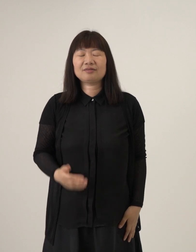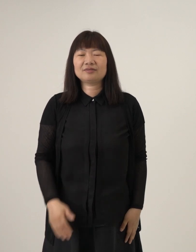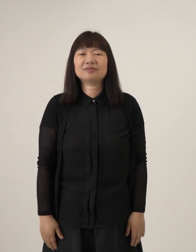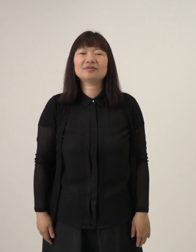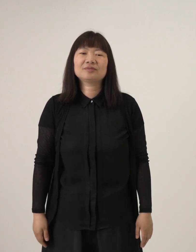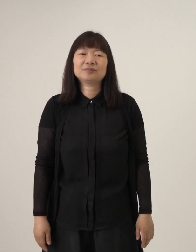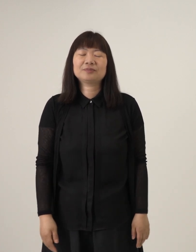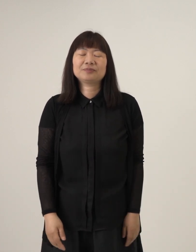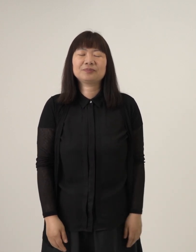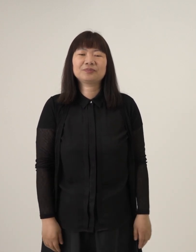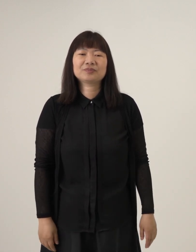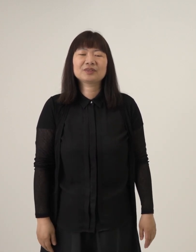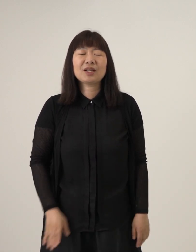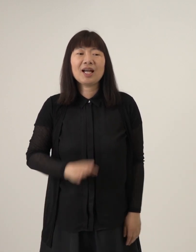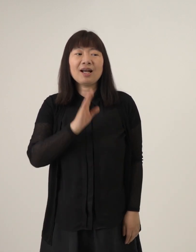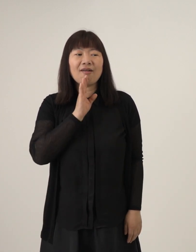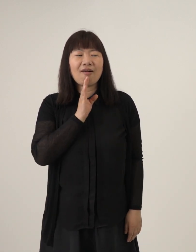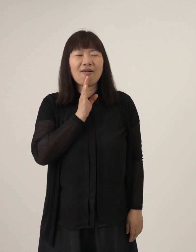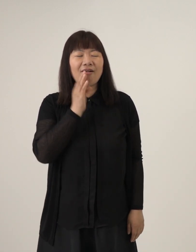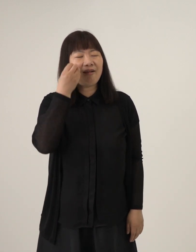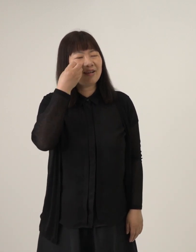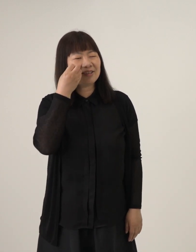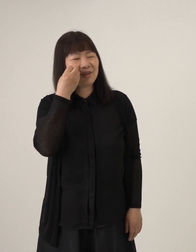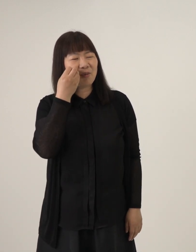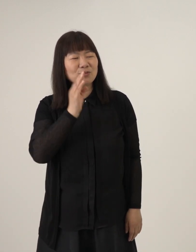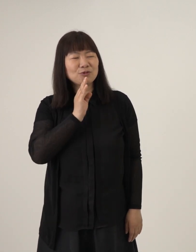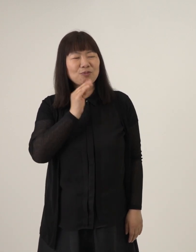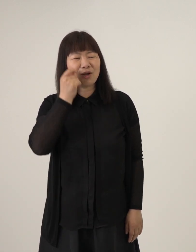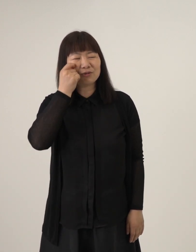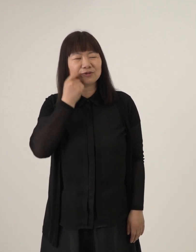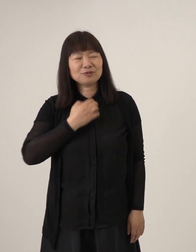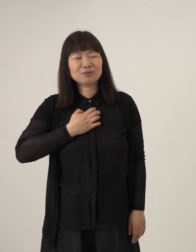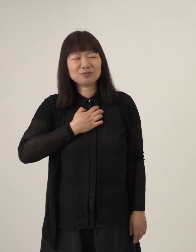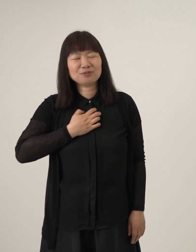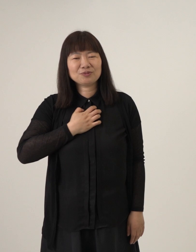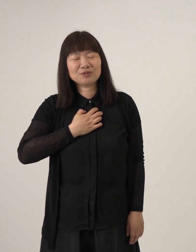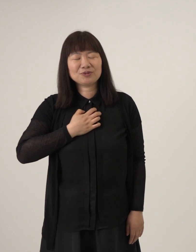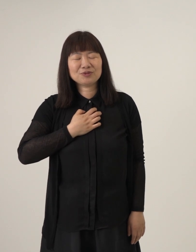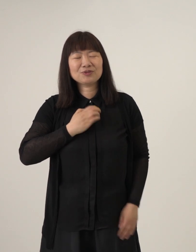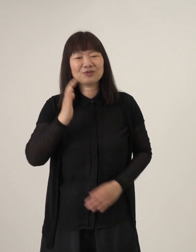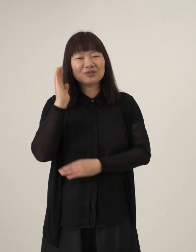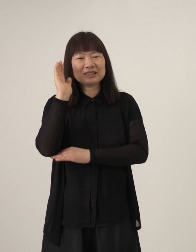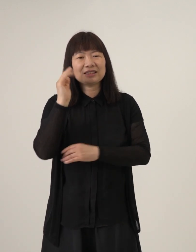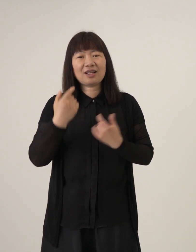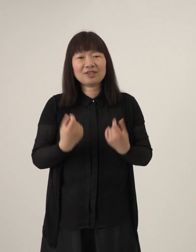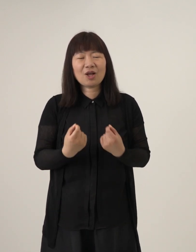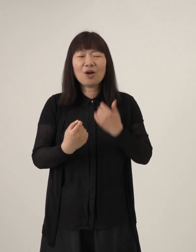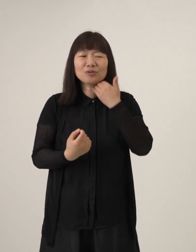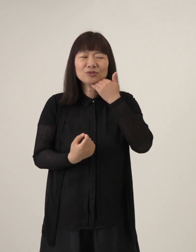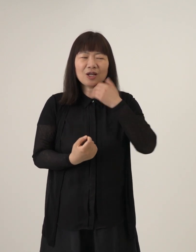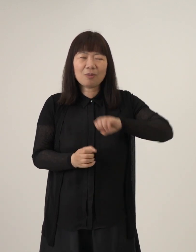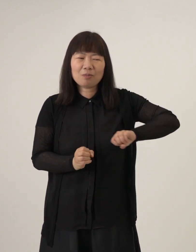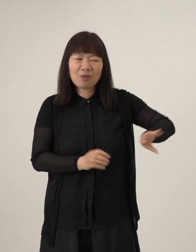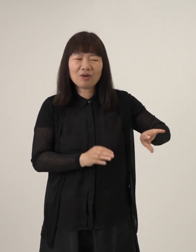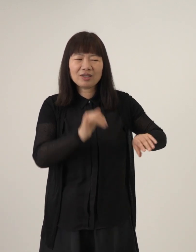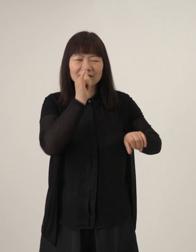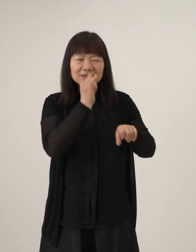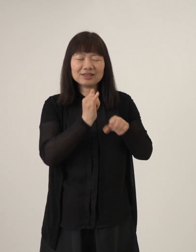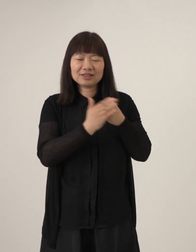역설이에요. 신비로운 매우 슬픈 역설이에요. 누군가 버림을 당해야만